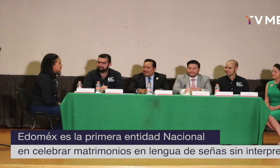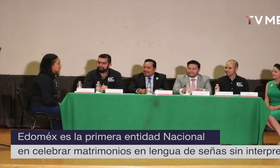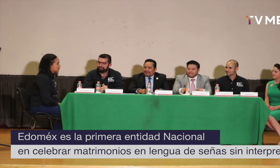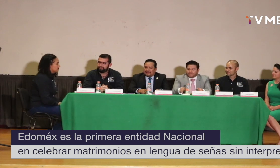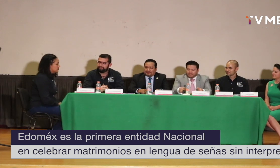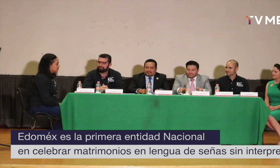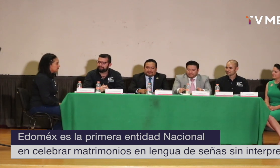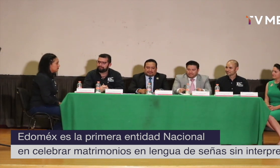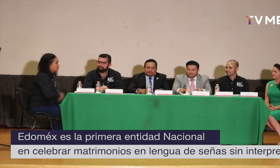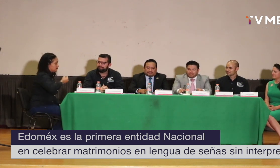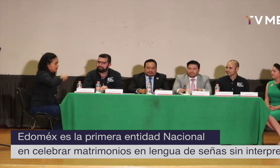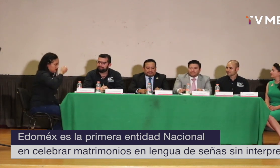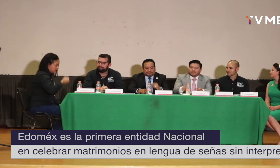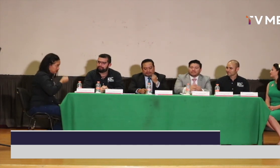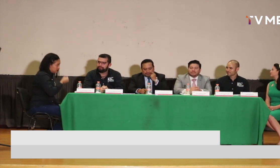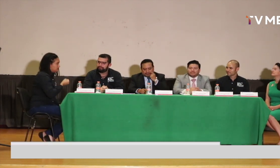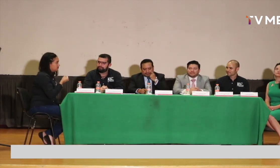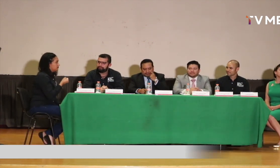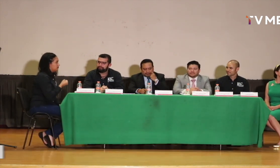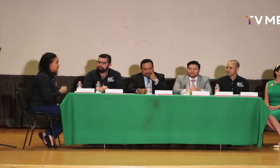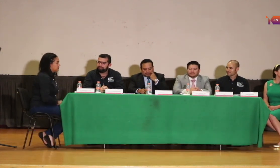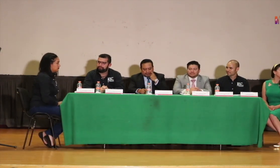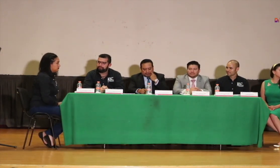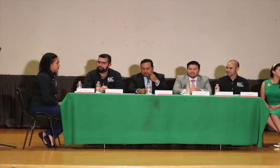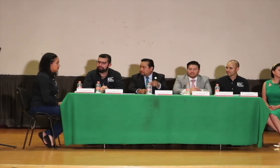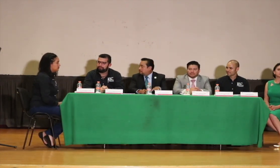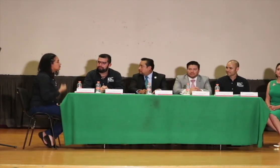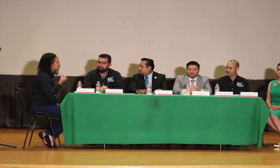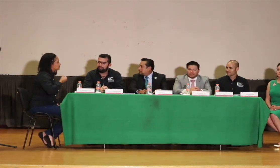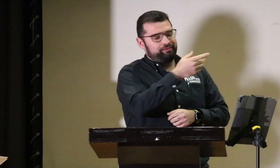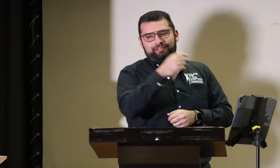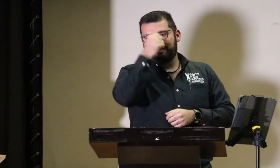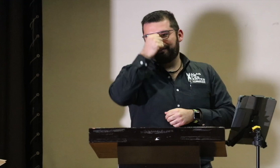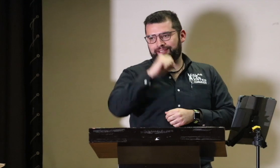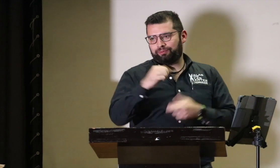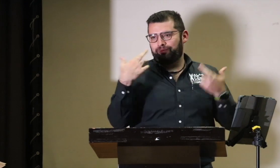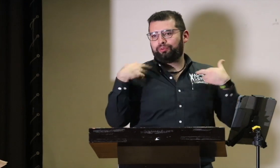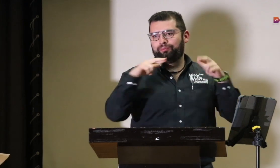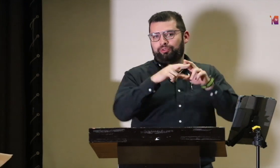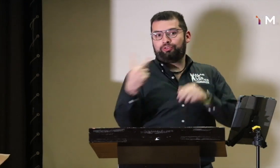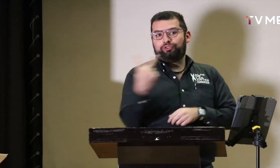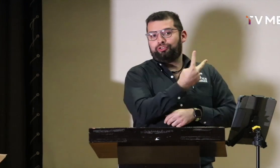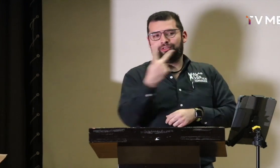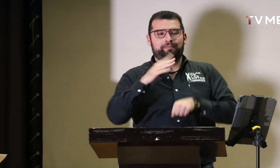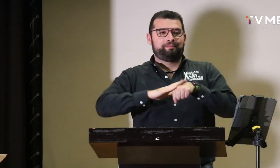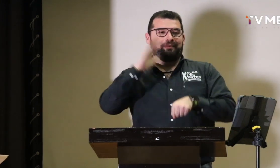del curso en lengua de señas mexicanas, el director general del Registro Civil, César Sánchez Millán, destacó que con esas acciones